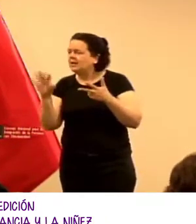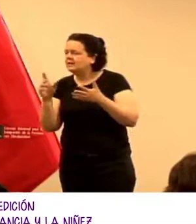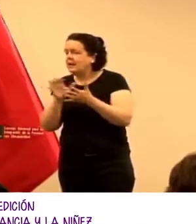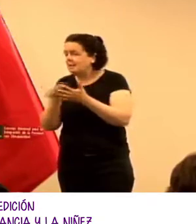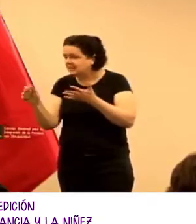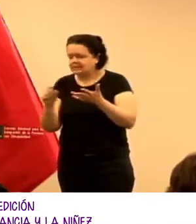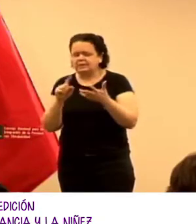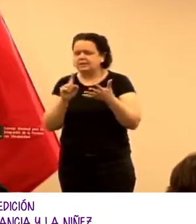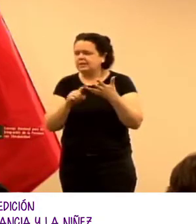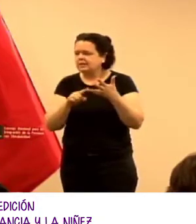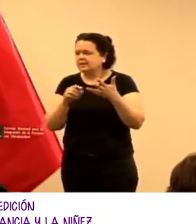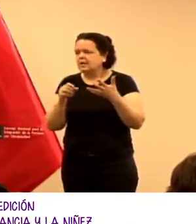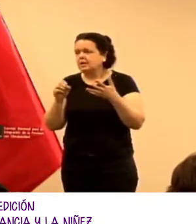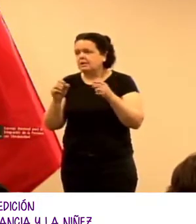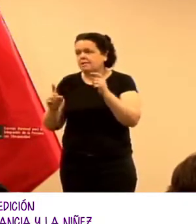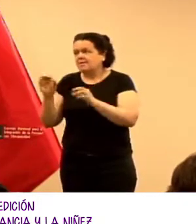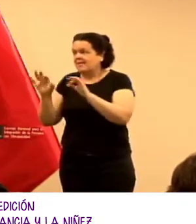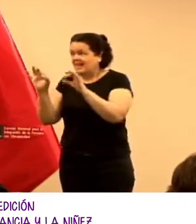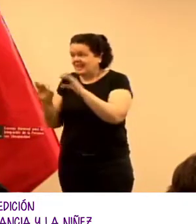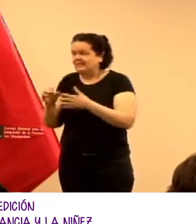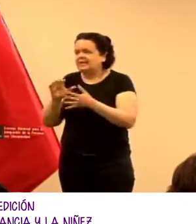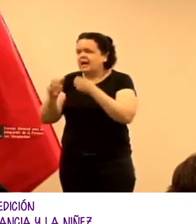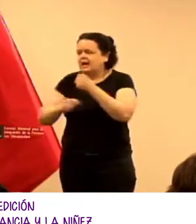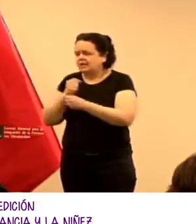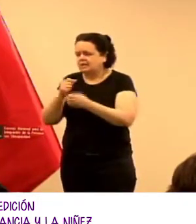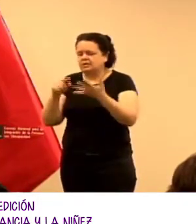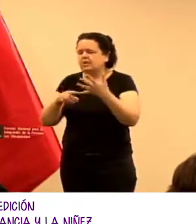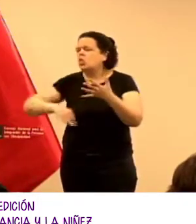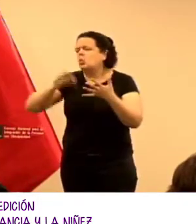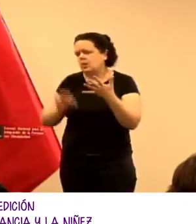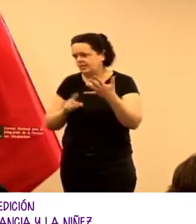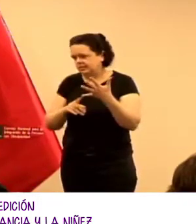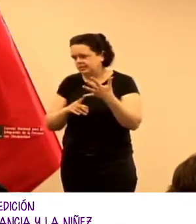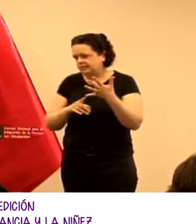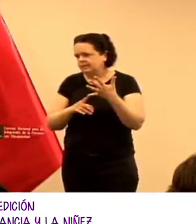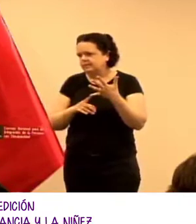mes, varias veces al año o nunca.